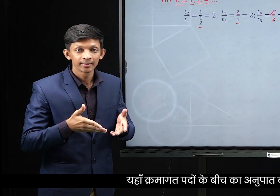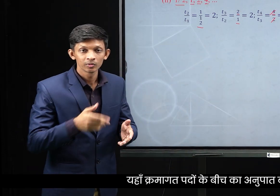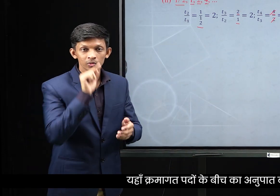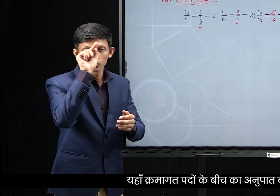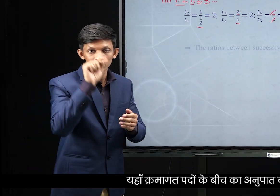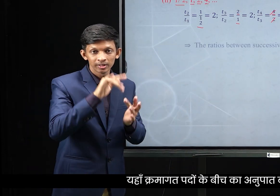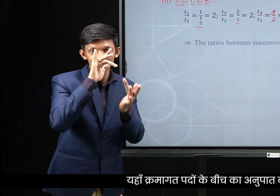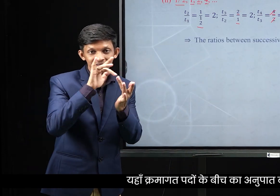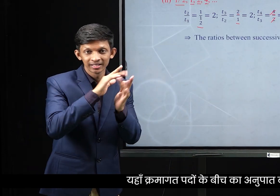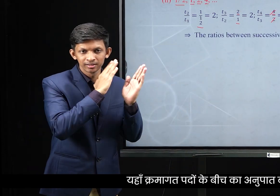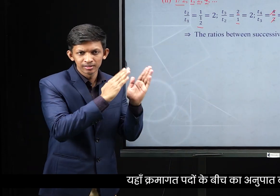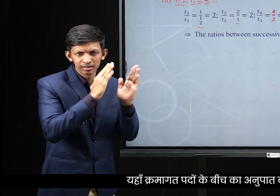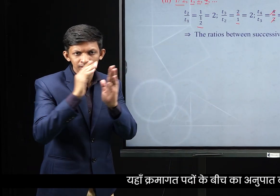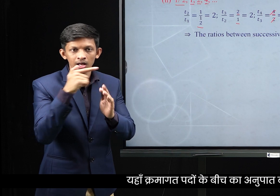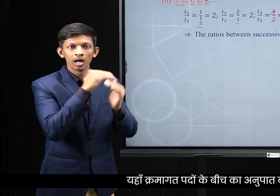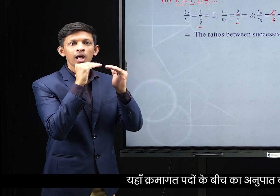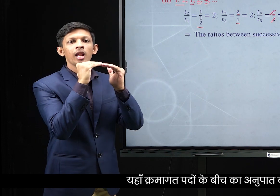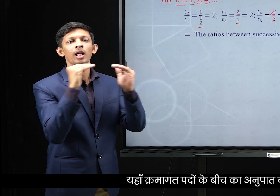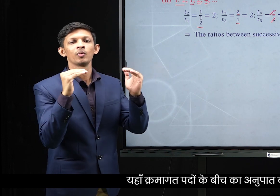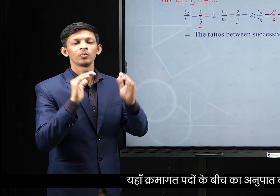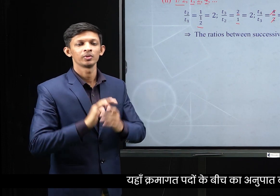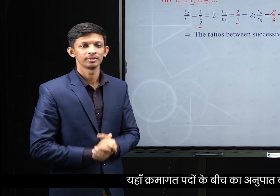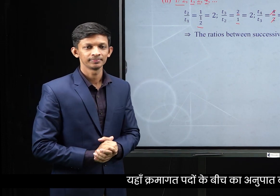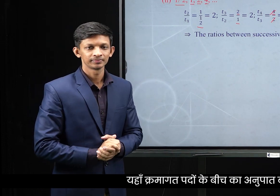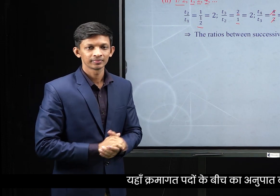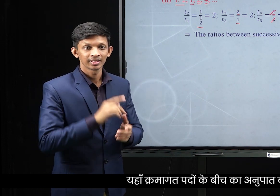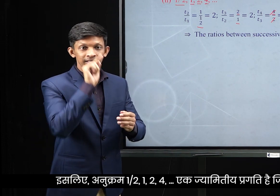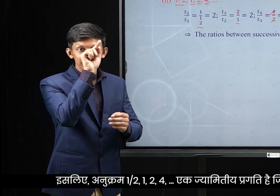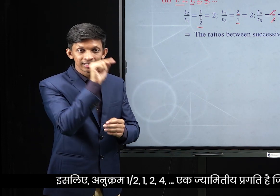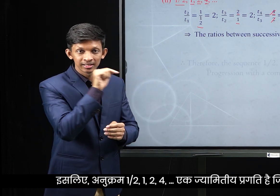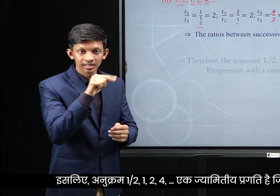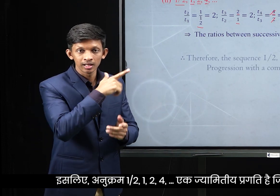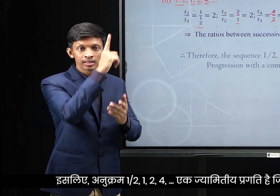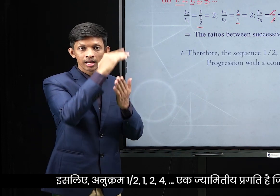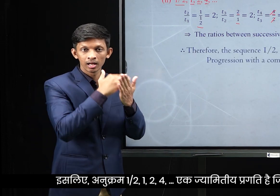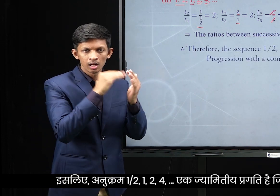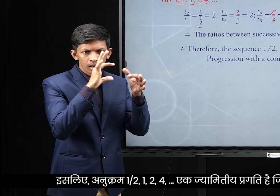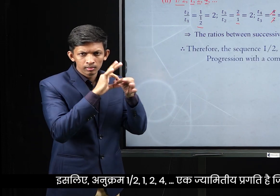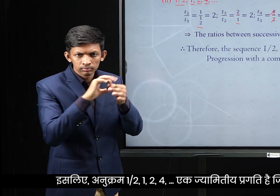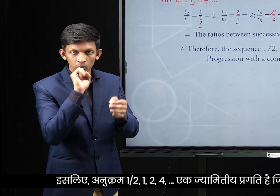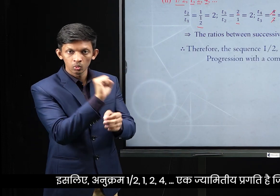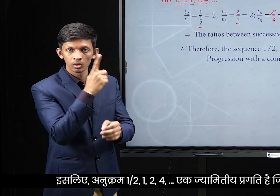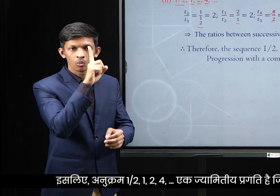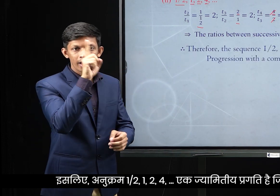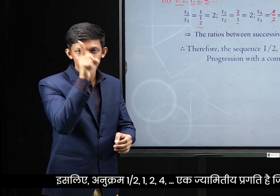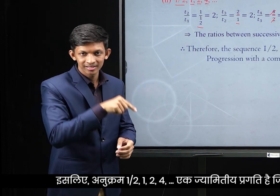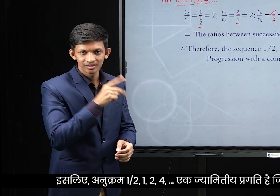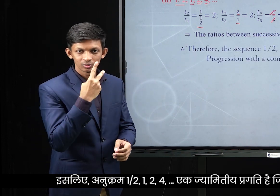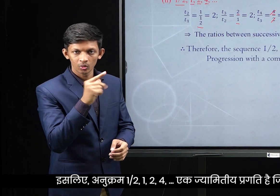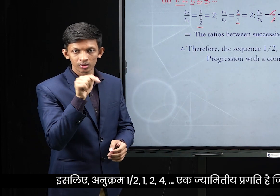यहाँ क्रमगत पदों के बीच का अनुपात बराबर होता है, इसलिए अनुक्रम 1 by 2, 1,